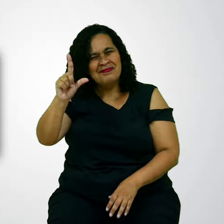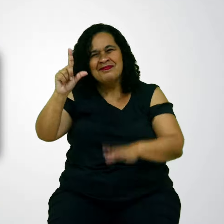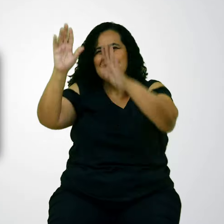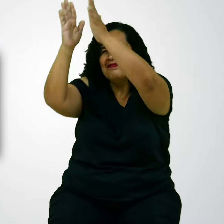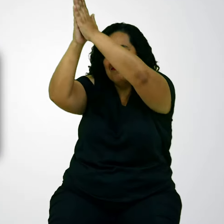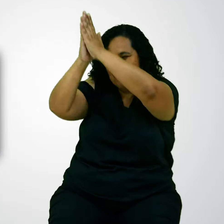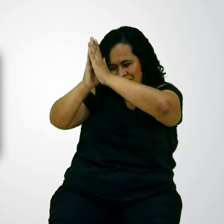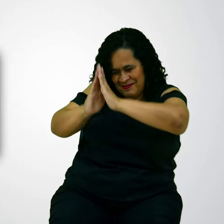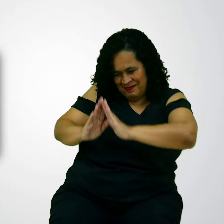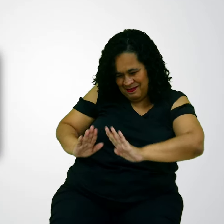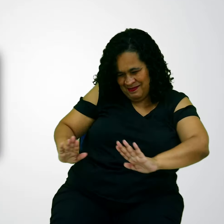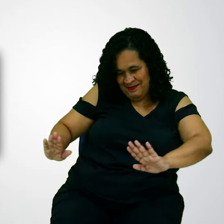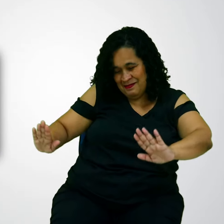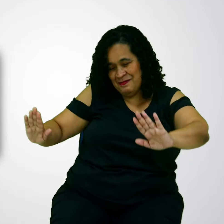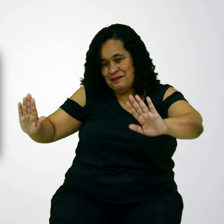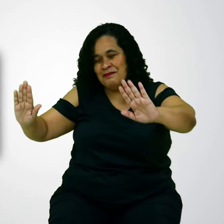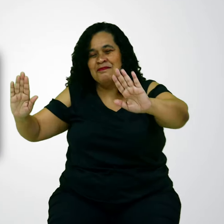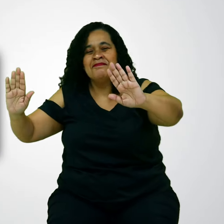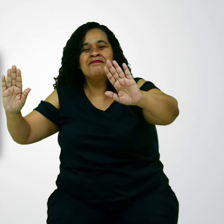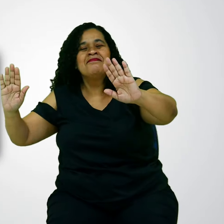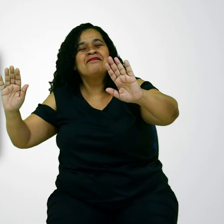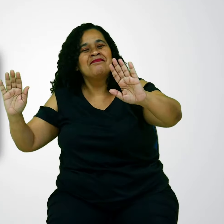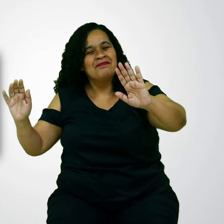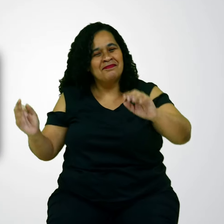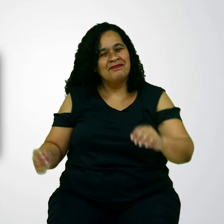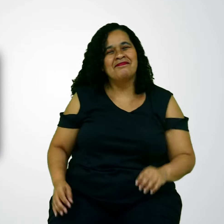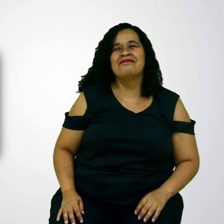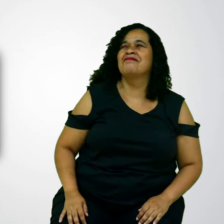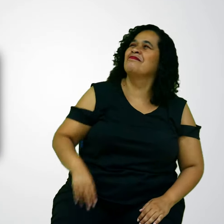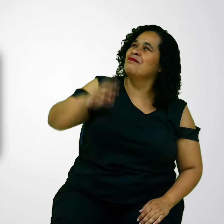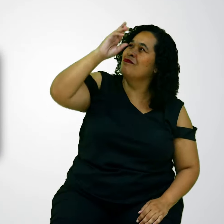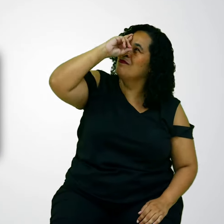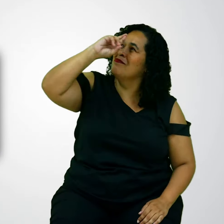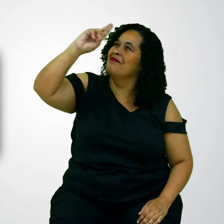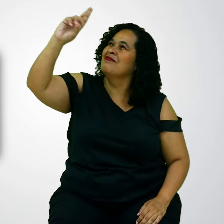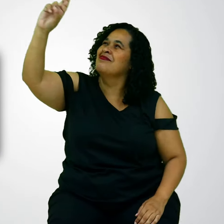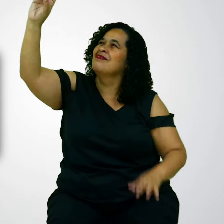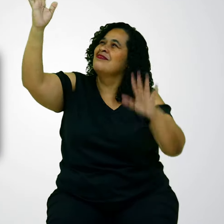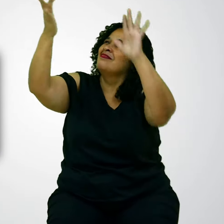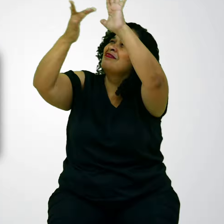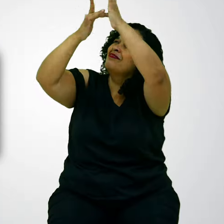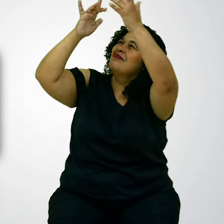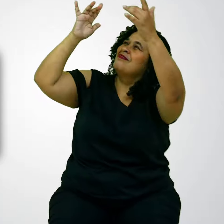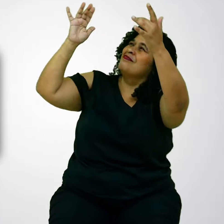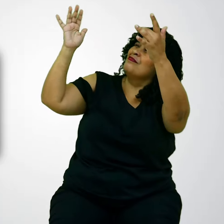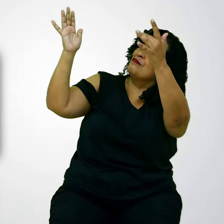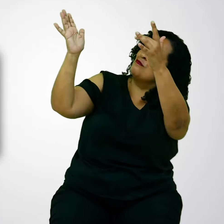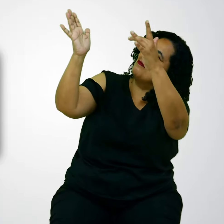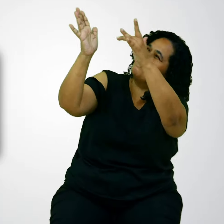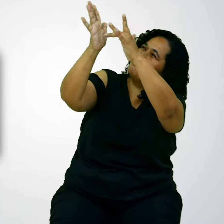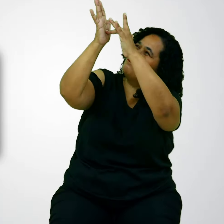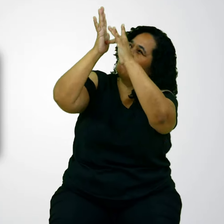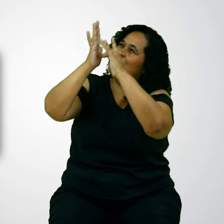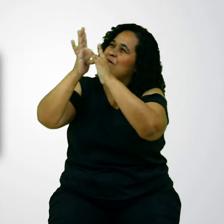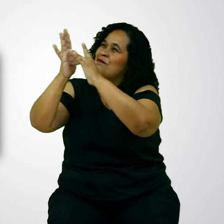adorar. O Senhor Jesus tocou em